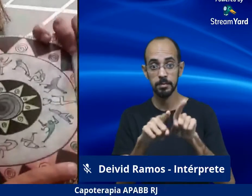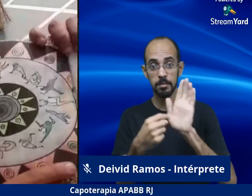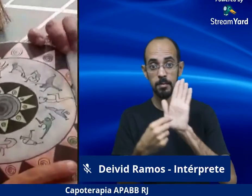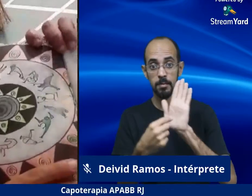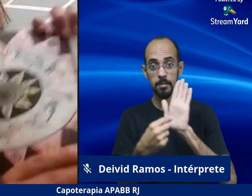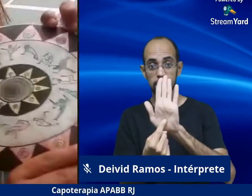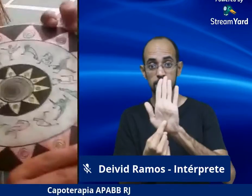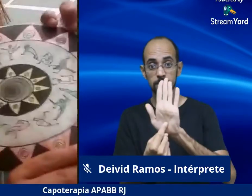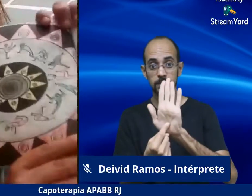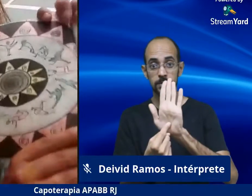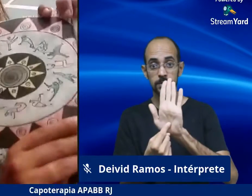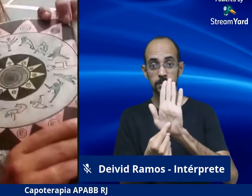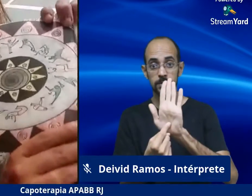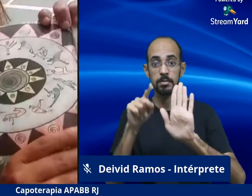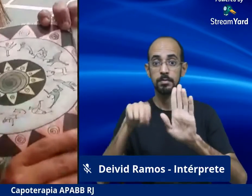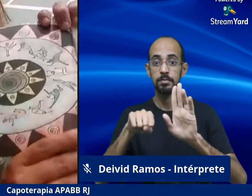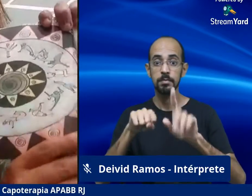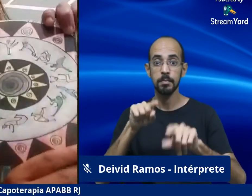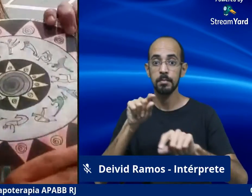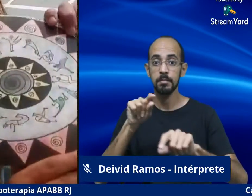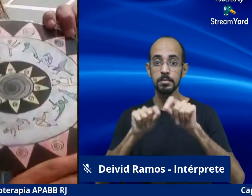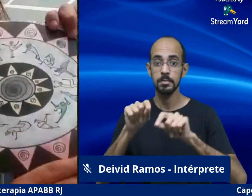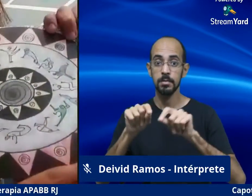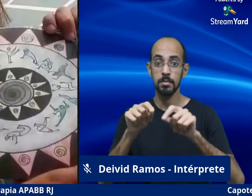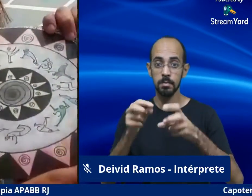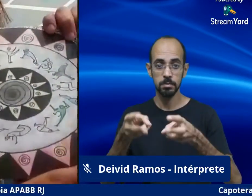é justamente, ó, percebam vocês,